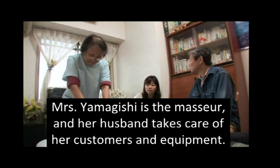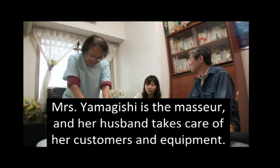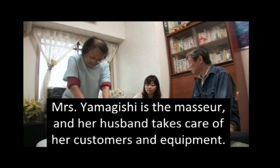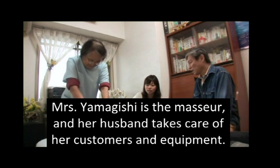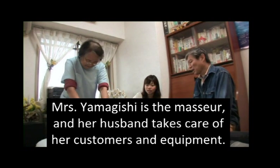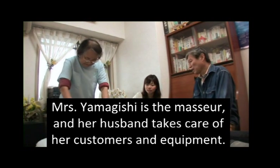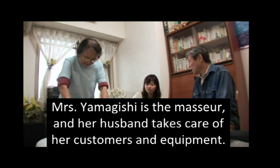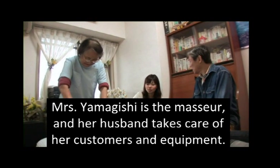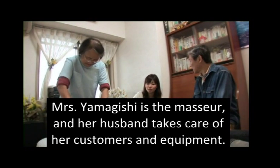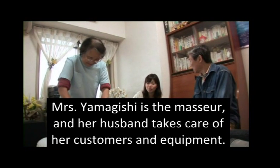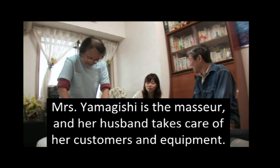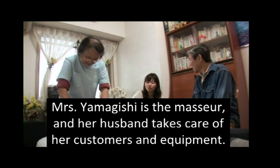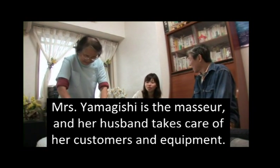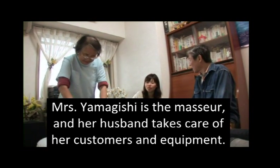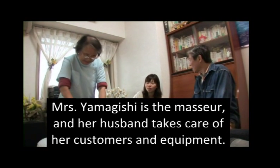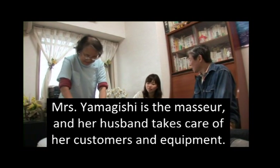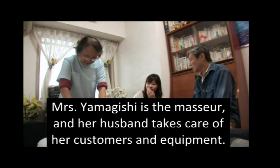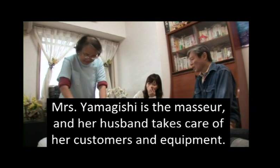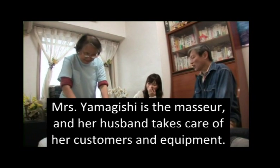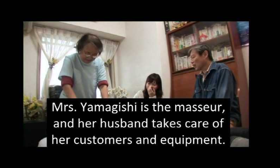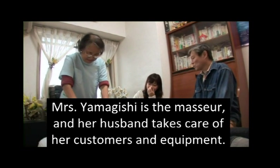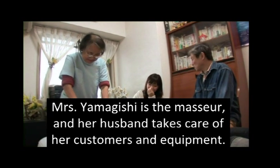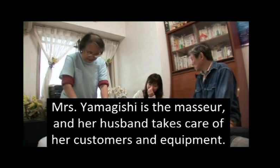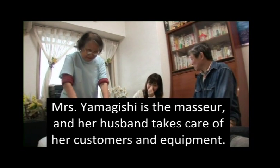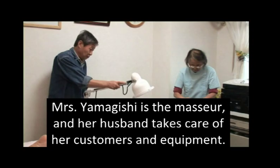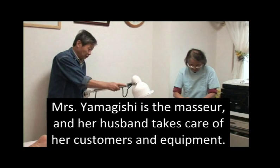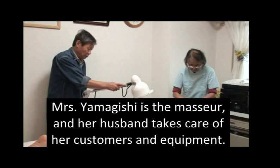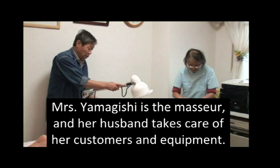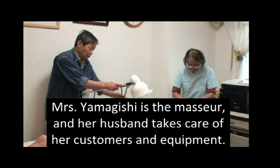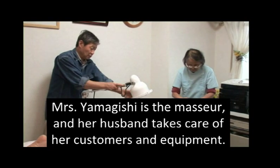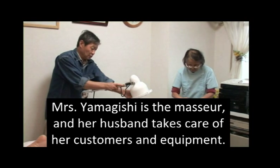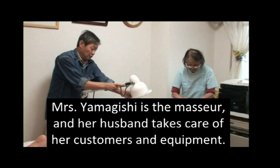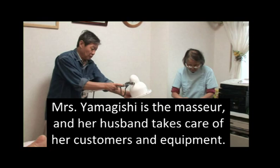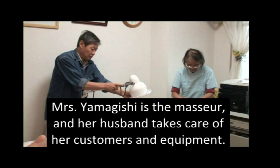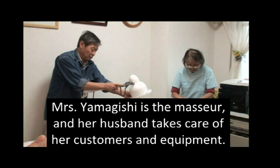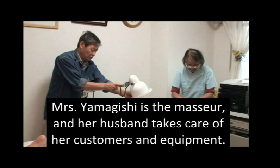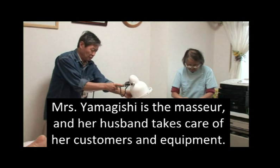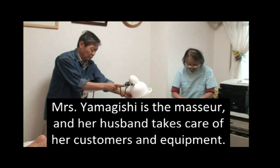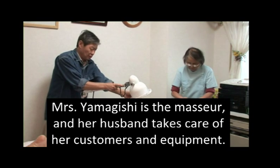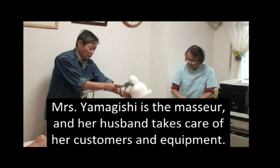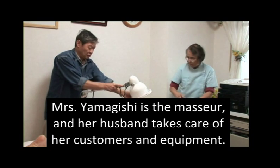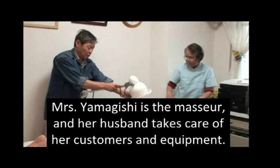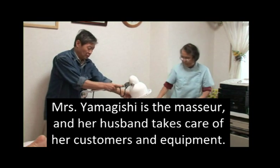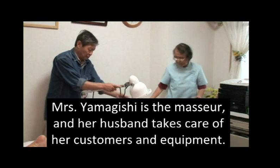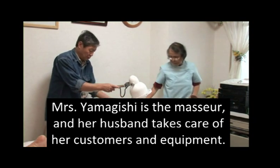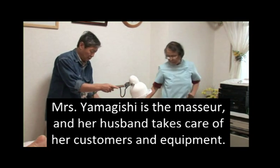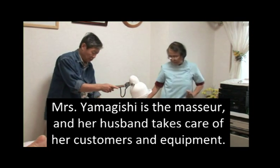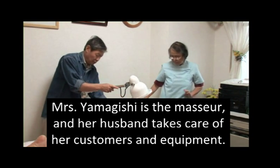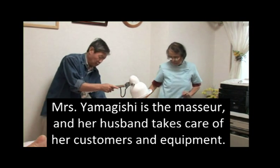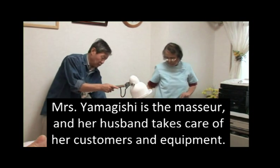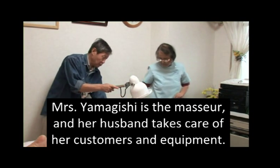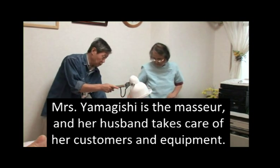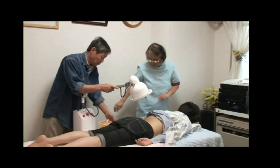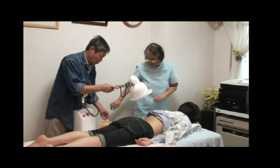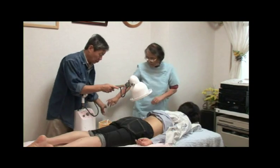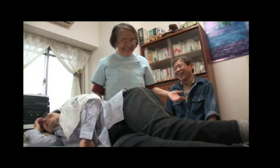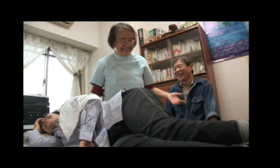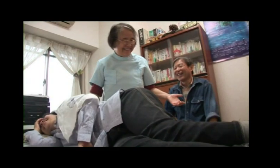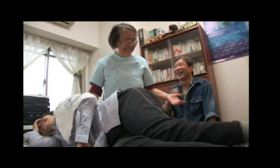サージを施し、夫の誠さんが患者さんとの対応や機材の調整を行っています